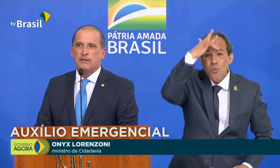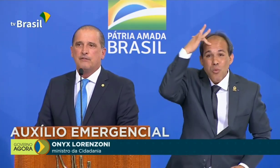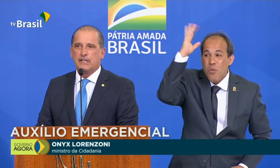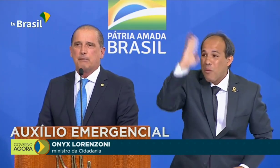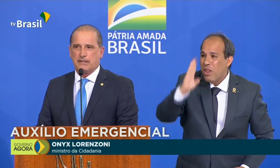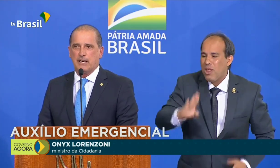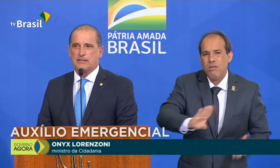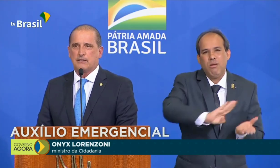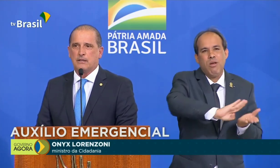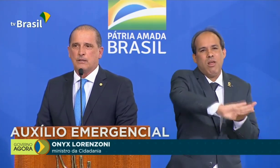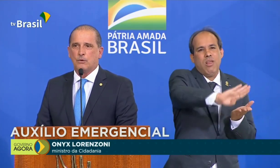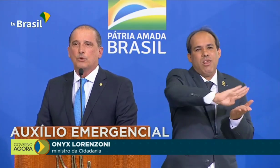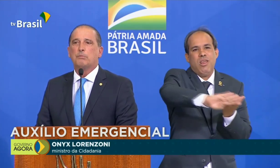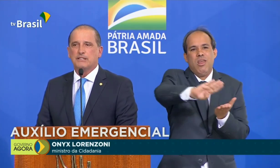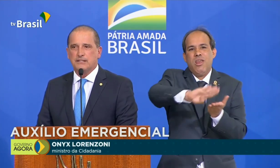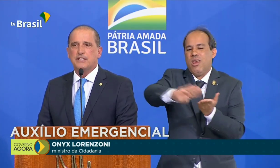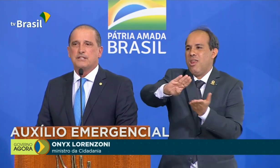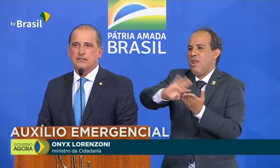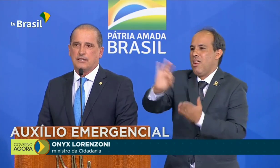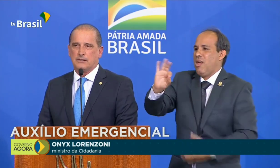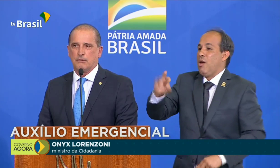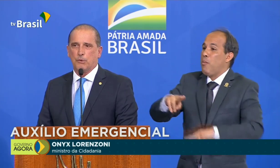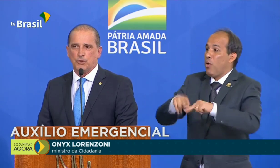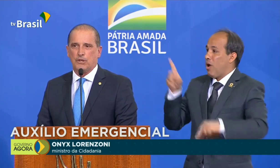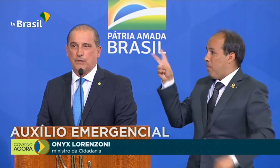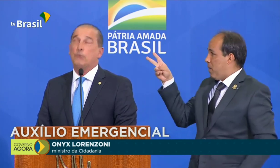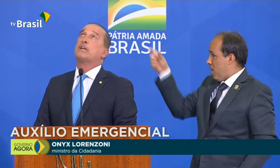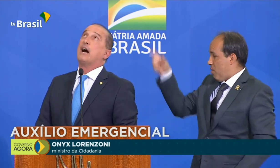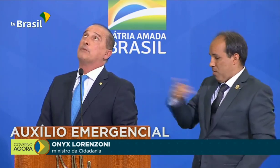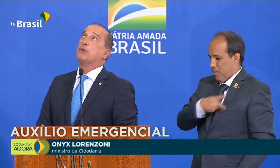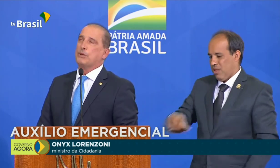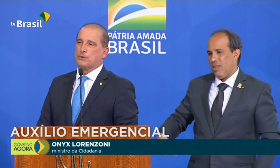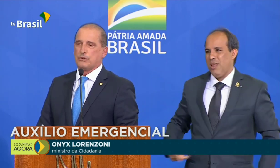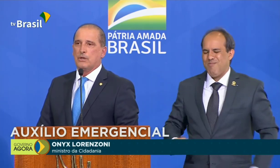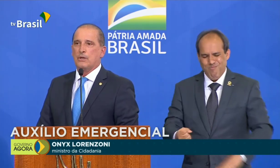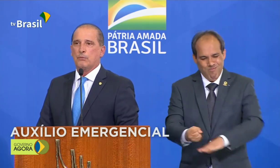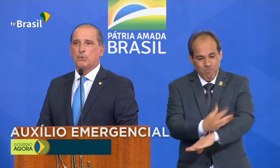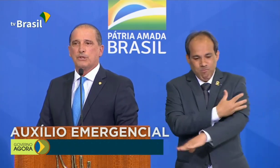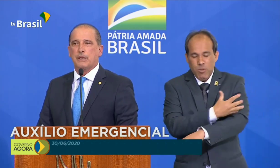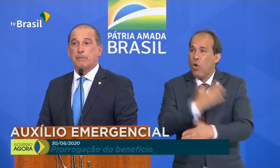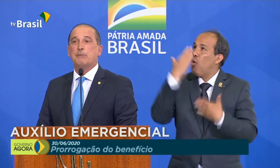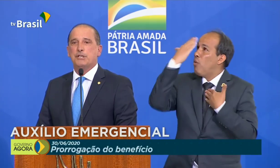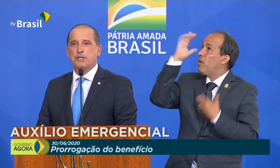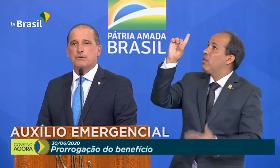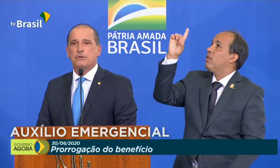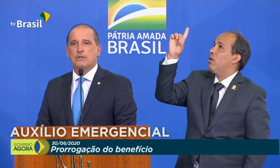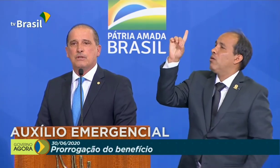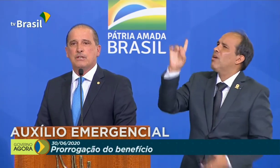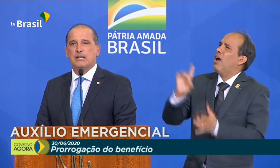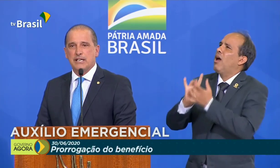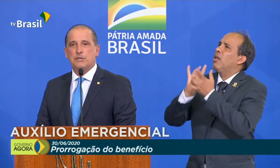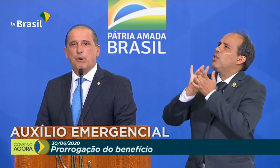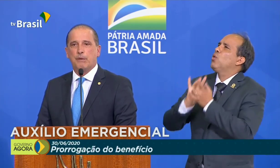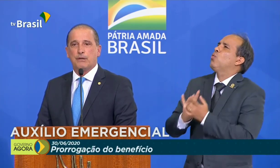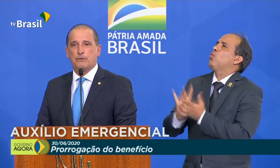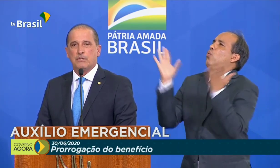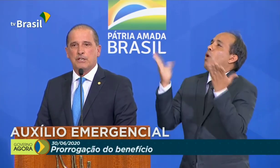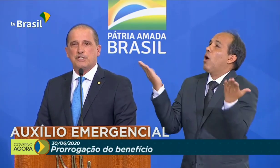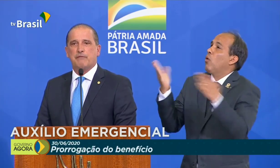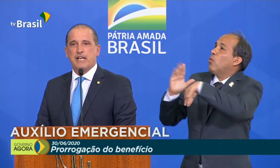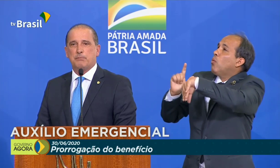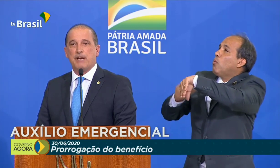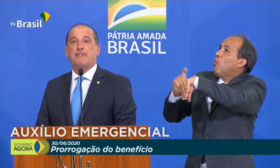brasileira fica para trás quando o presidente dessa nação é Bolsonaro. E obrigado, meu Deus, por ter permitido que neste